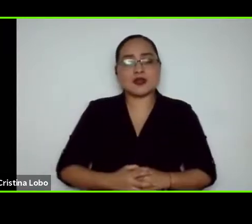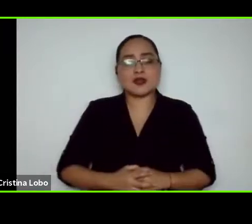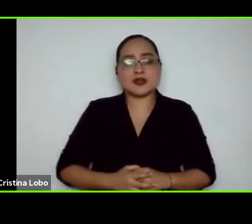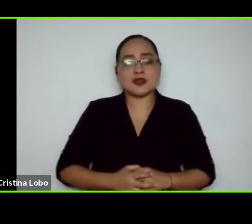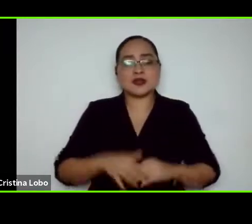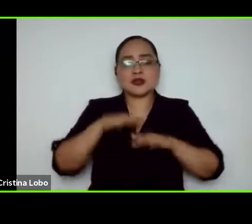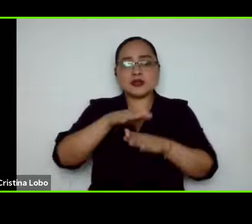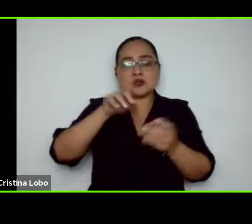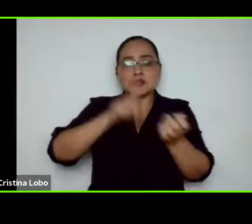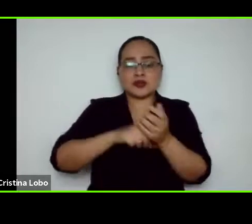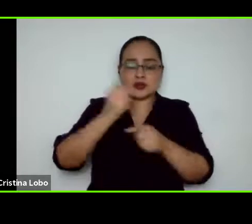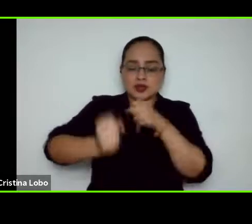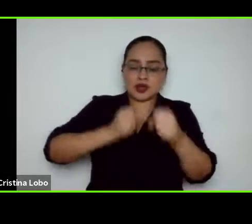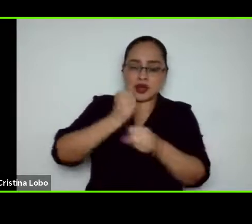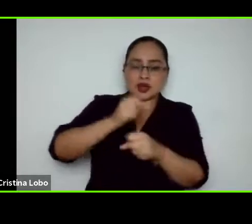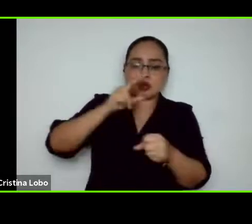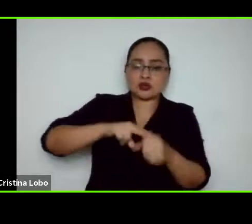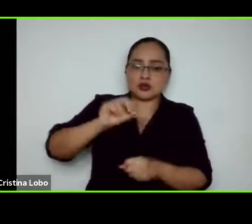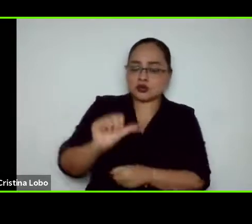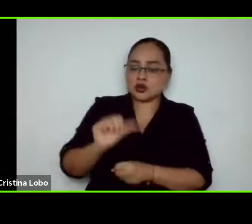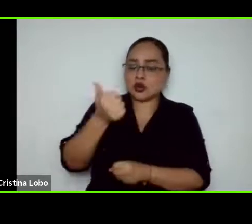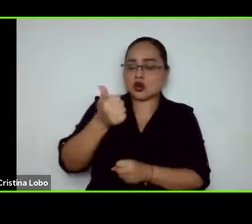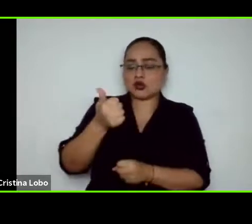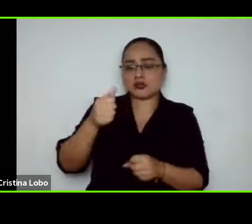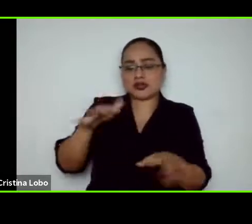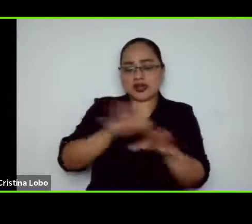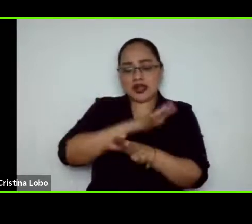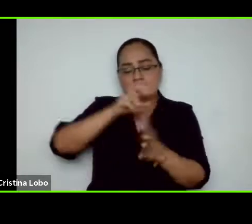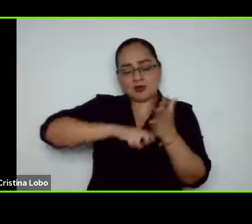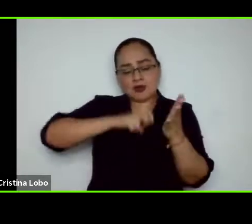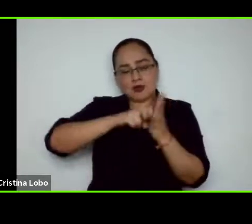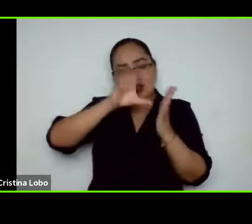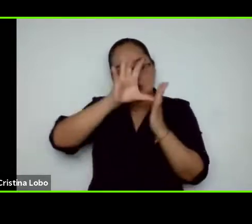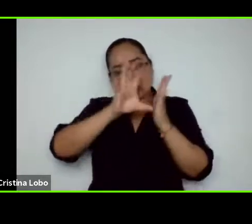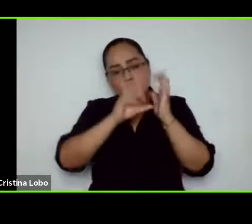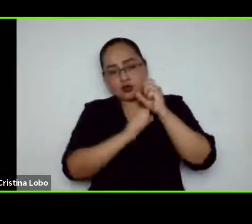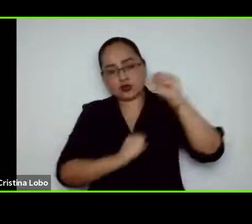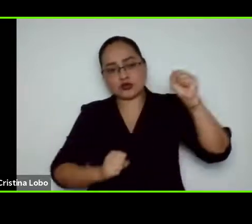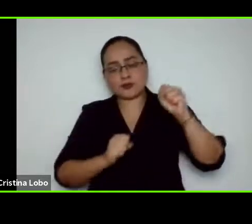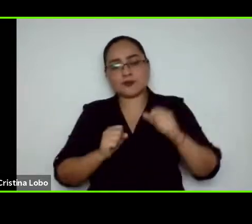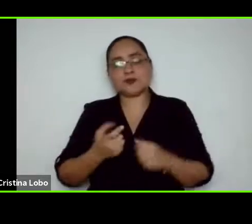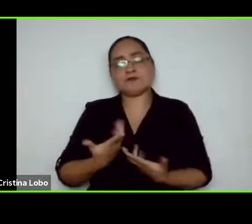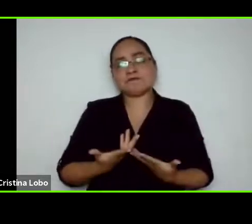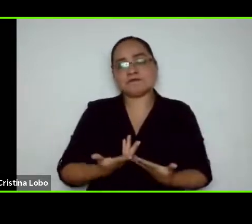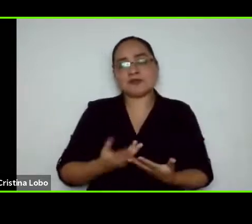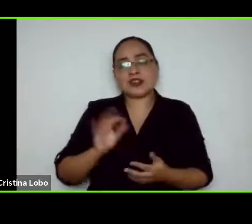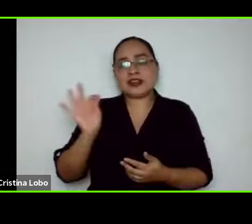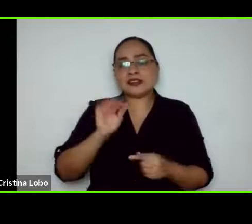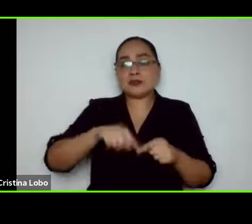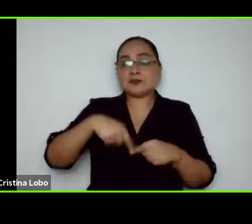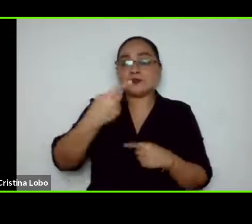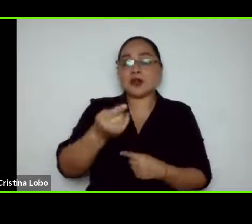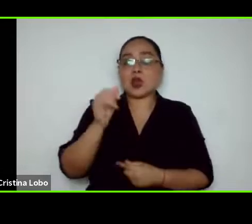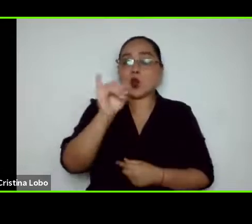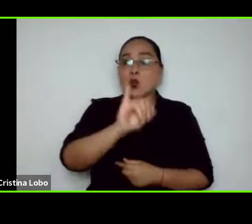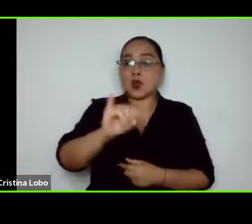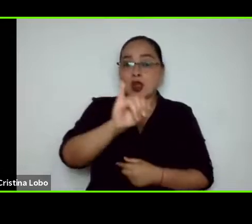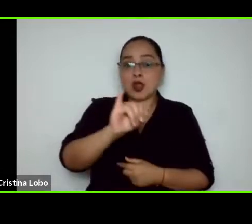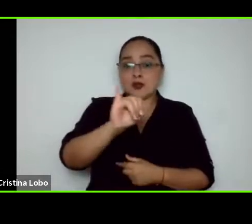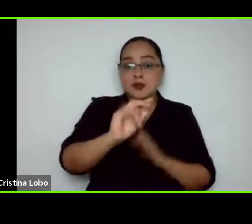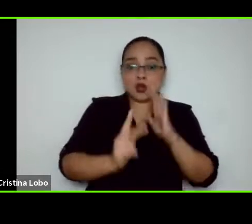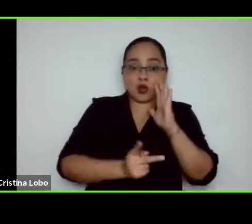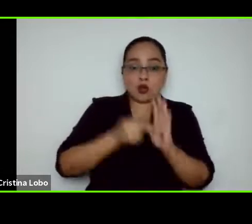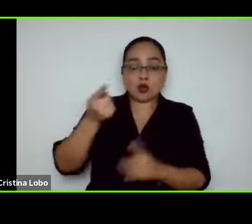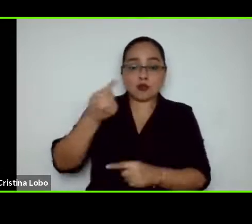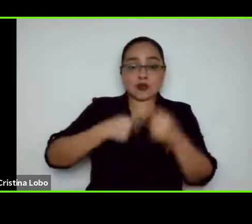sobre la reforma de 2011, a reserva de que en la clase la charla del jueves volvamos sobre el